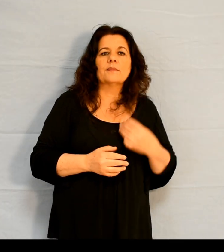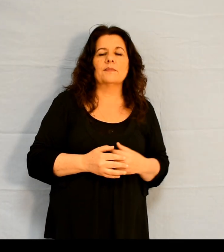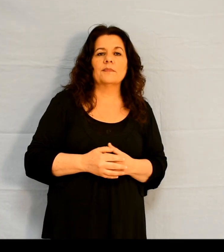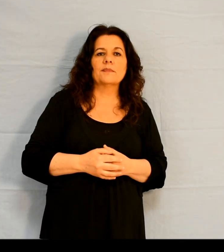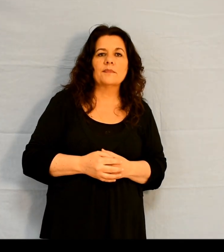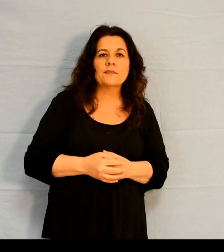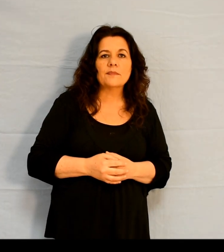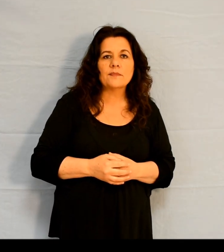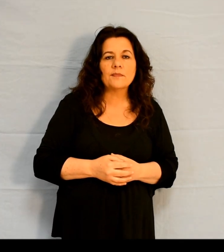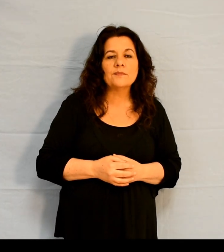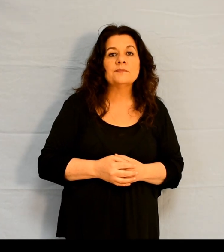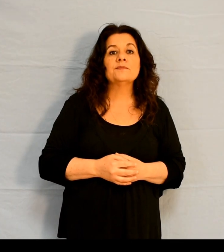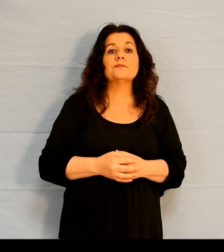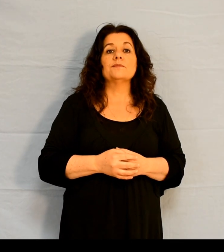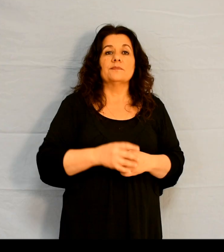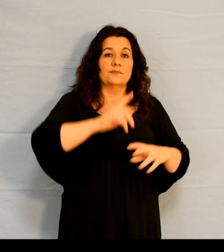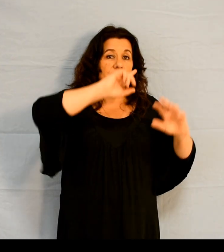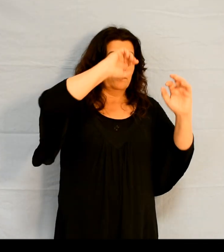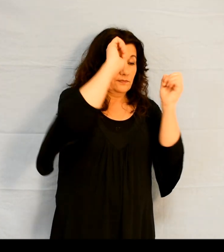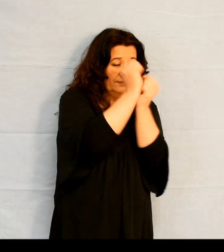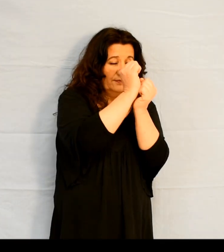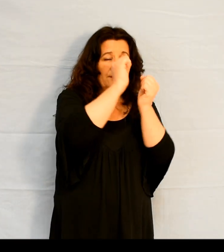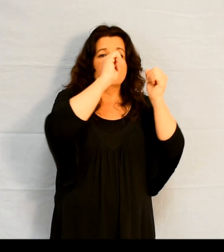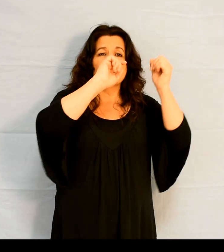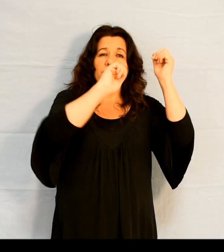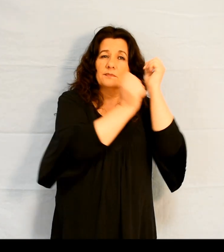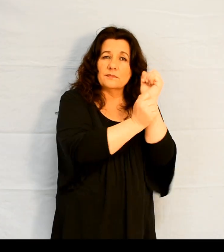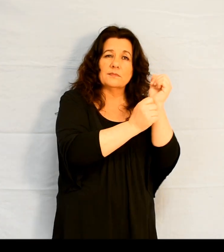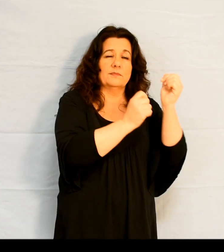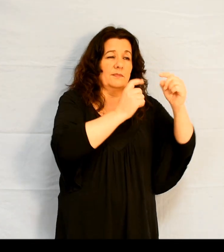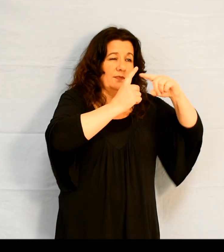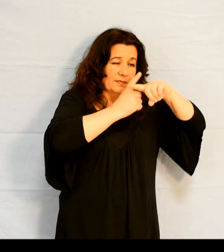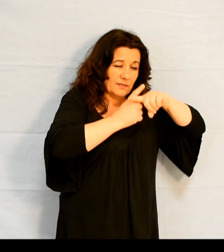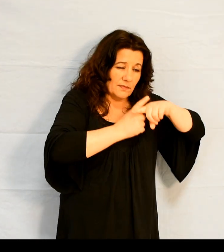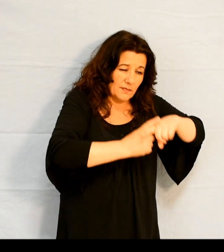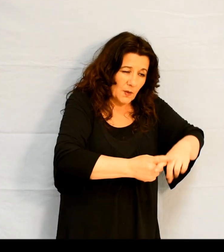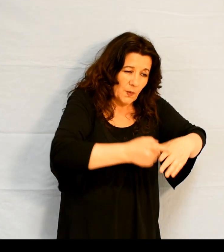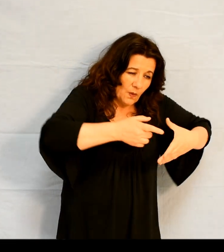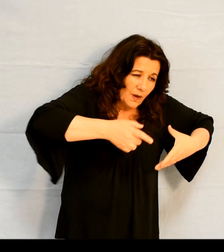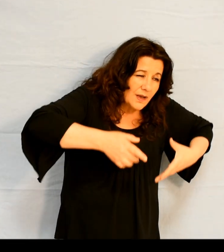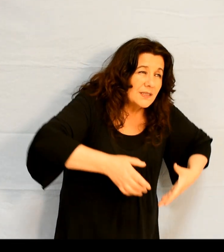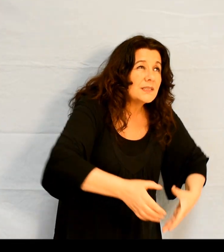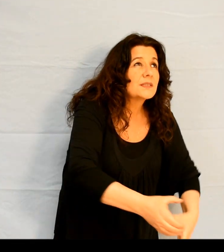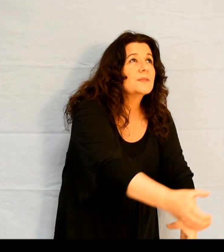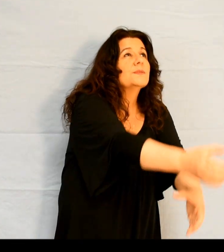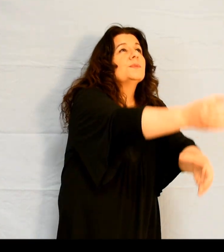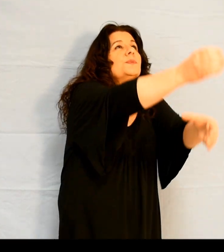Après l'avoir crucifié, ils se partagèrent ses vêtements en tirant au sort.